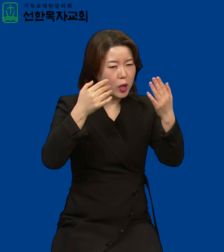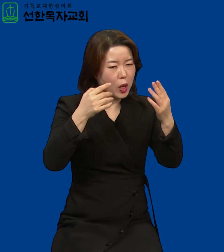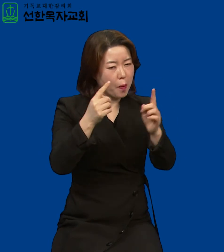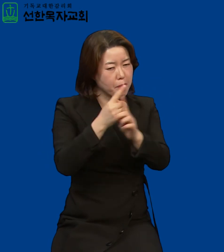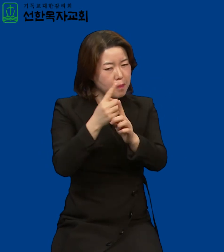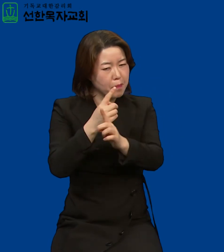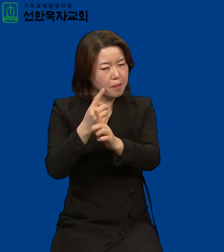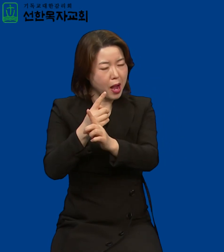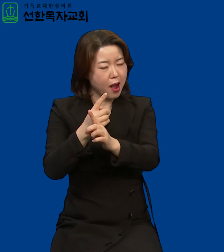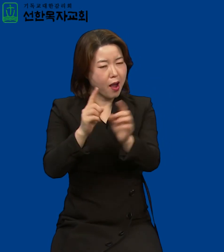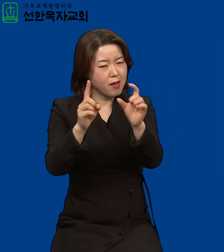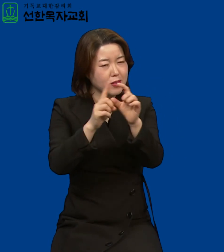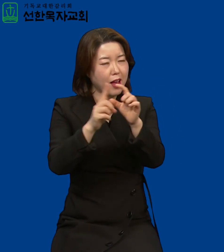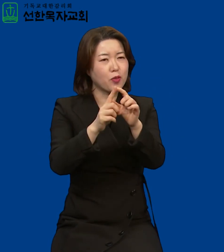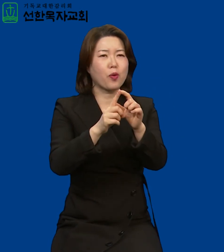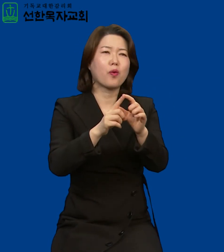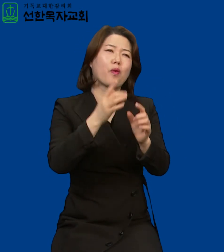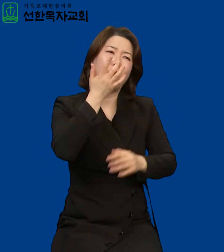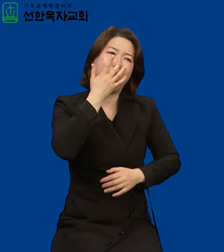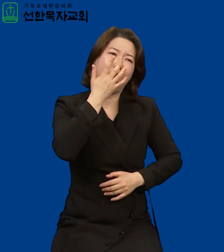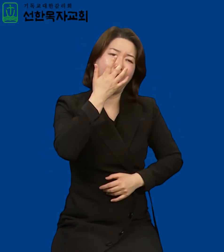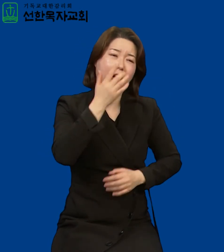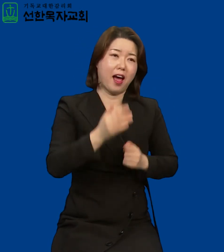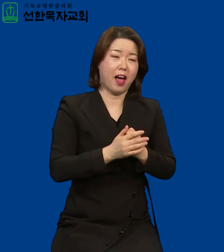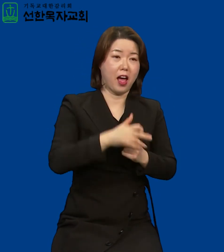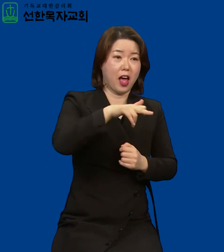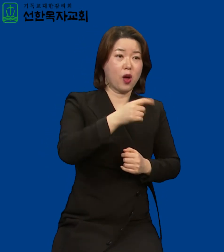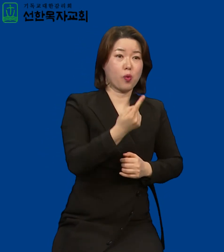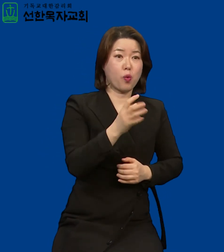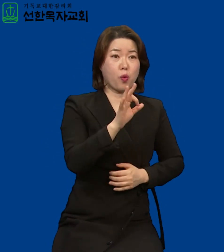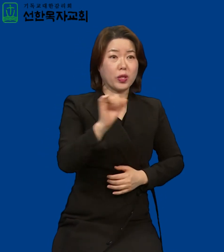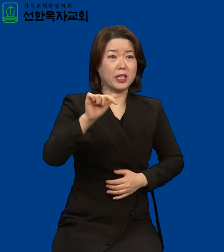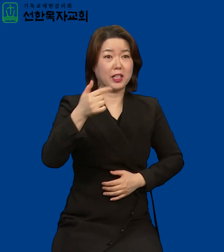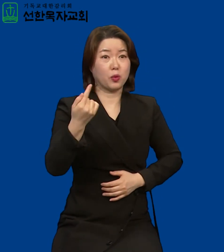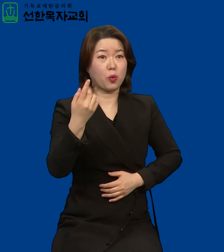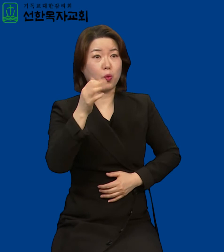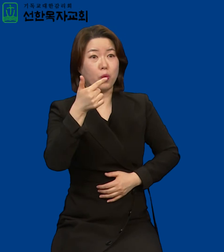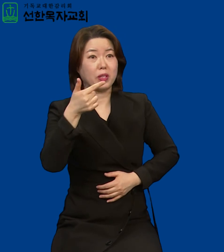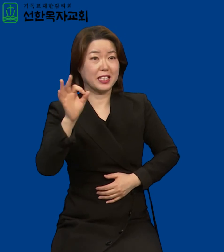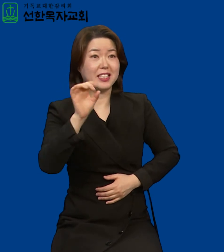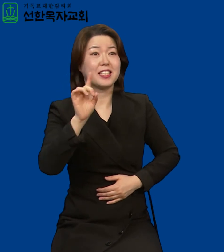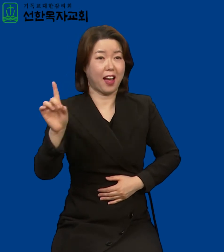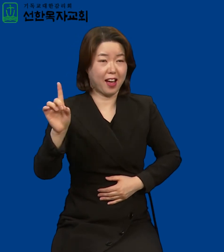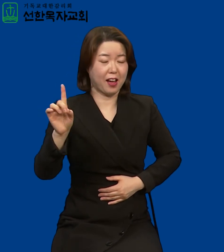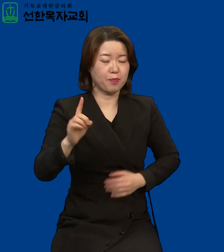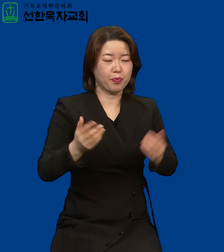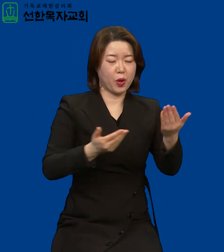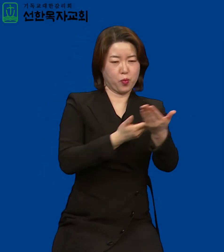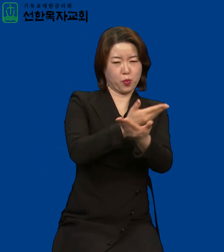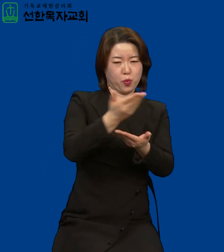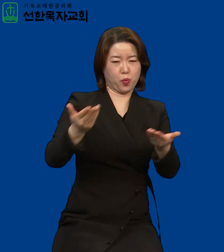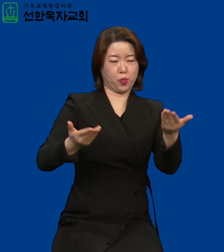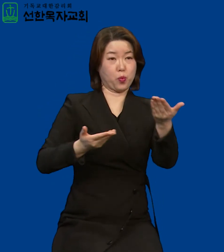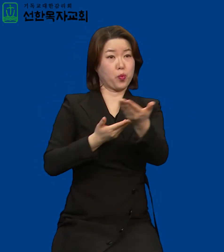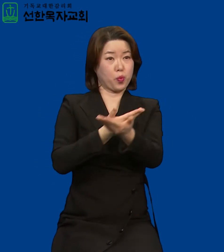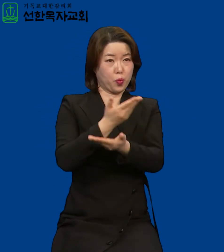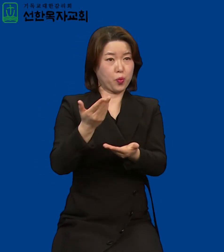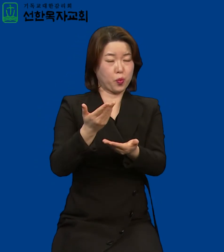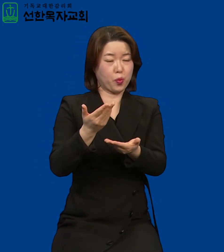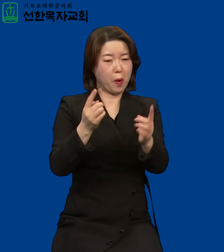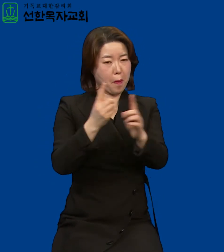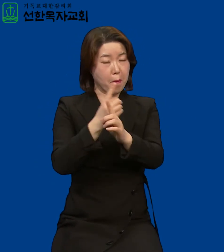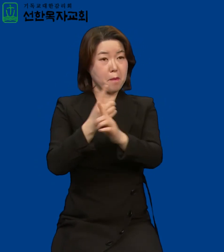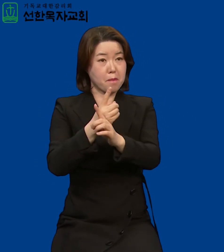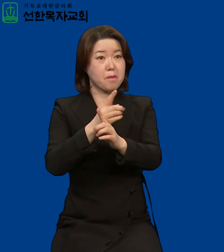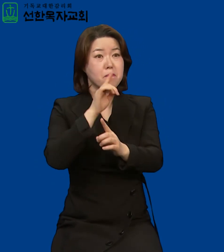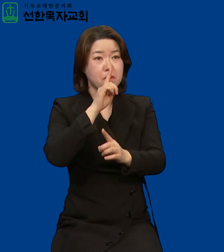이 번역 단어가 없습니다. 코이노니아, 우리가 교통함이라고 그렇게 번역하기도